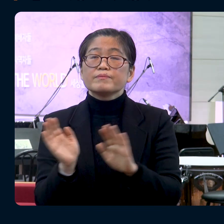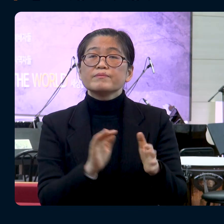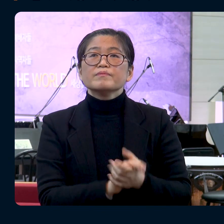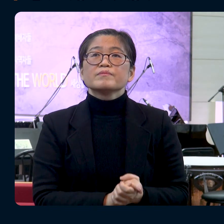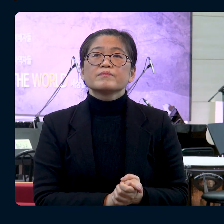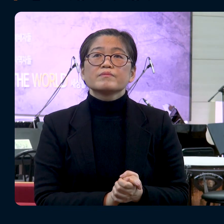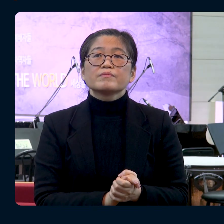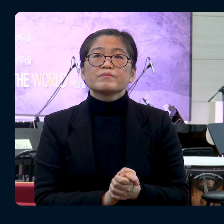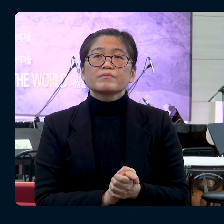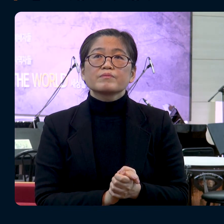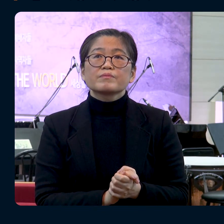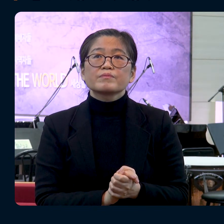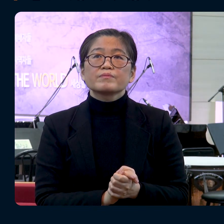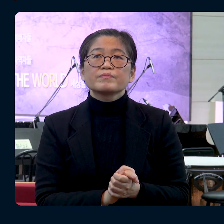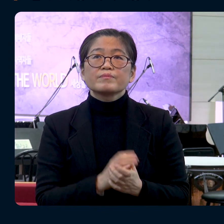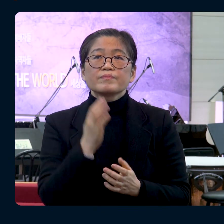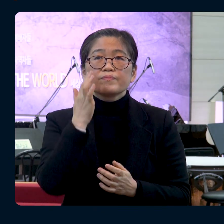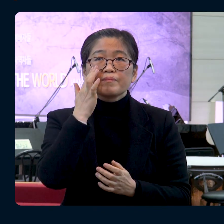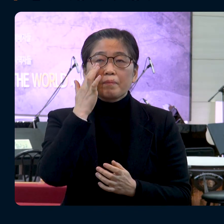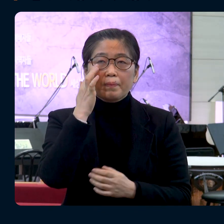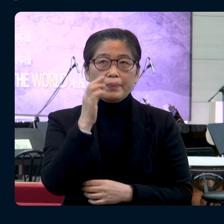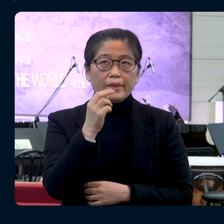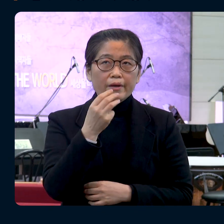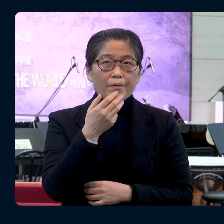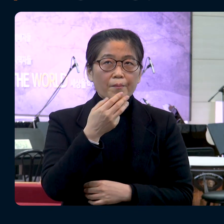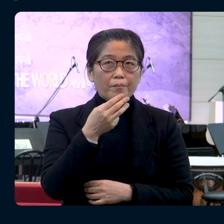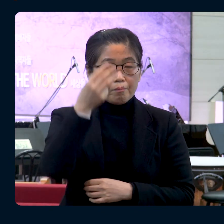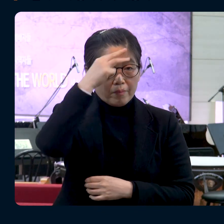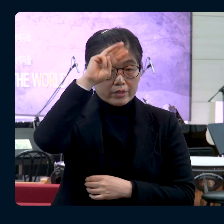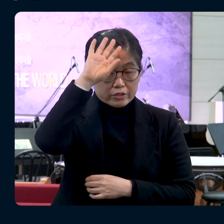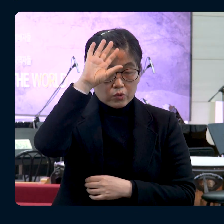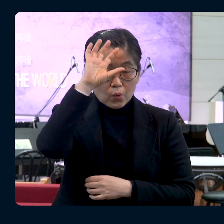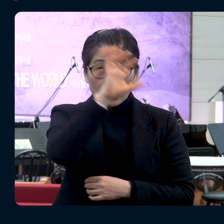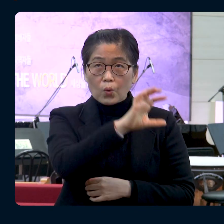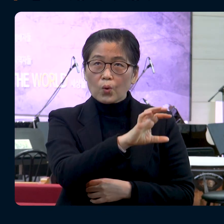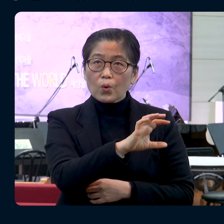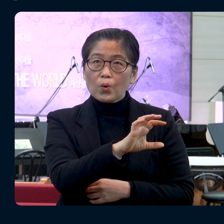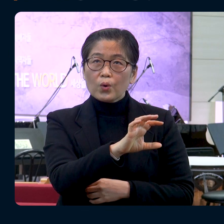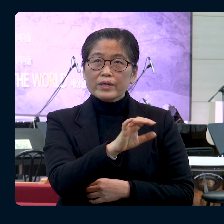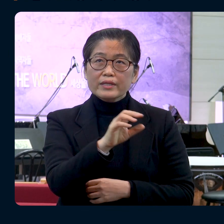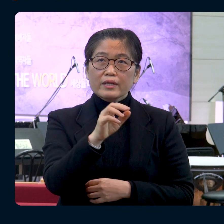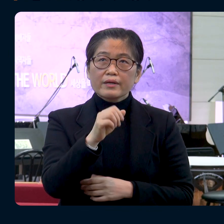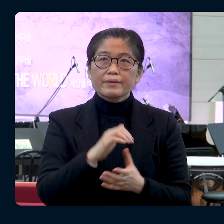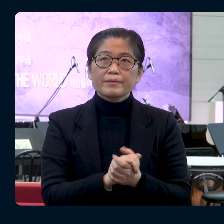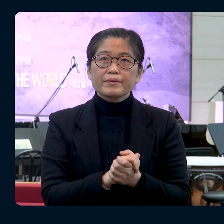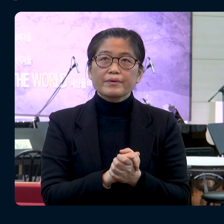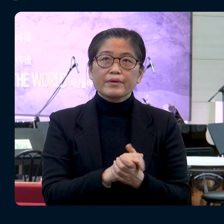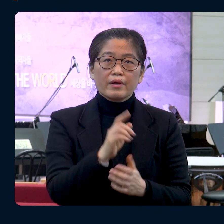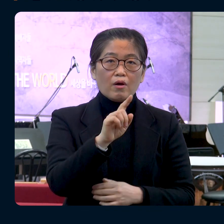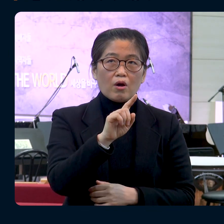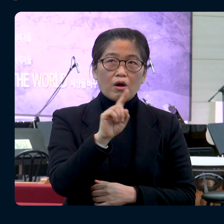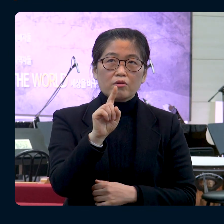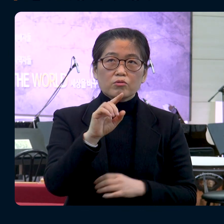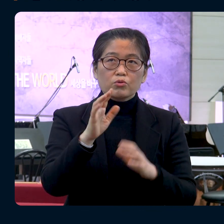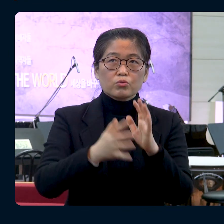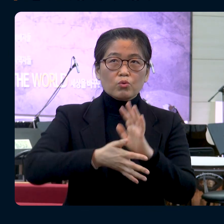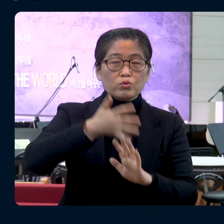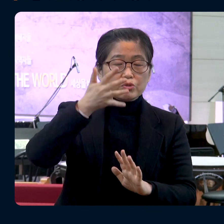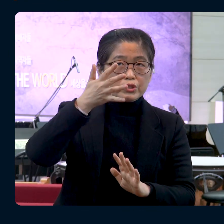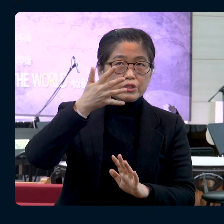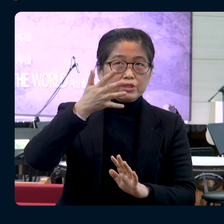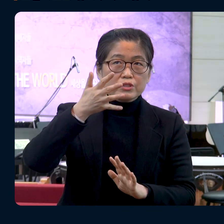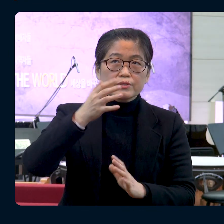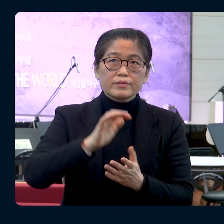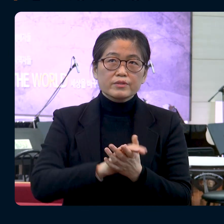이제 그 서쪽 끝에 있다고 한다면 멕시코 중부쪽에 있는, 그러니까 텍사스의 엘파소 바로 건너편에